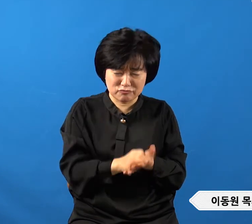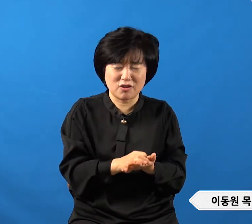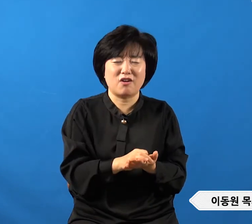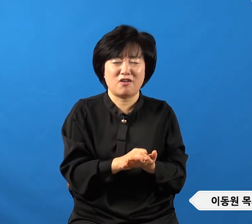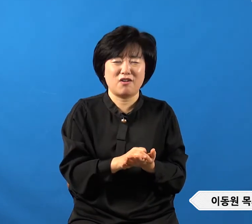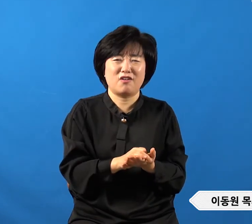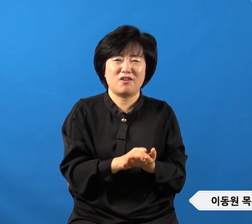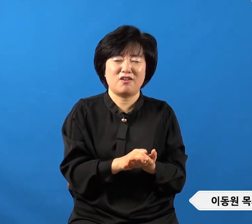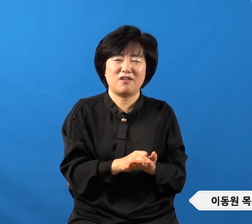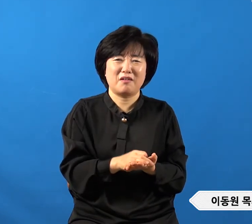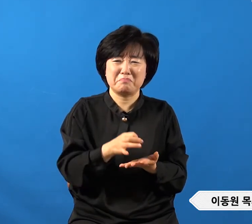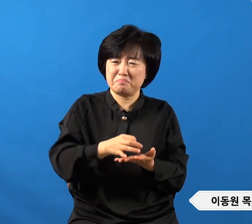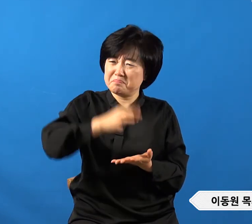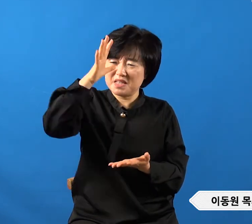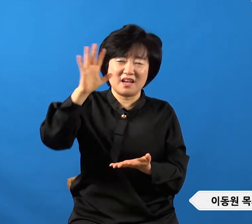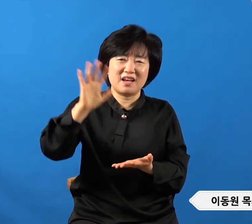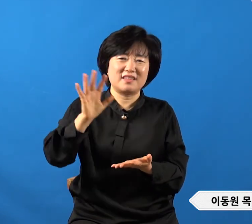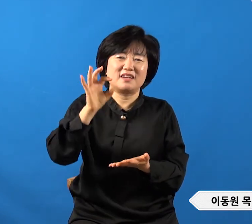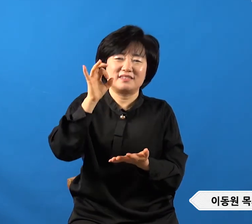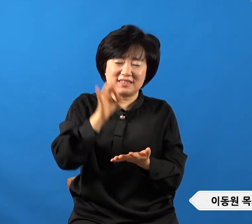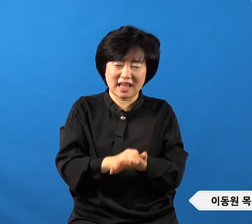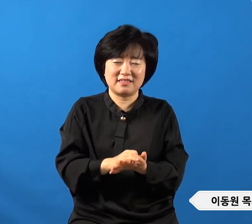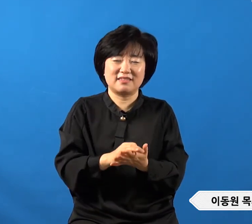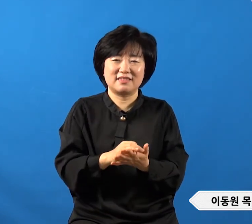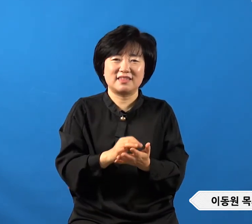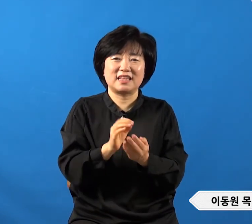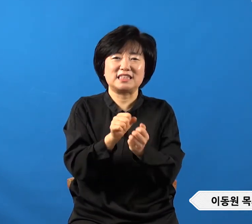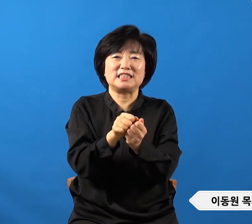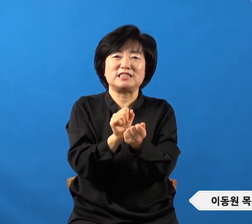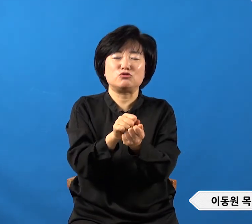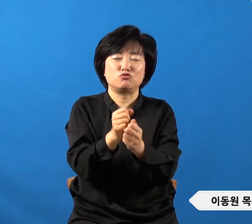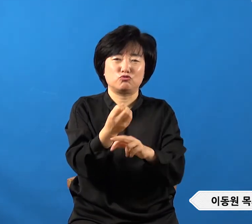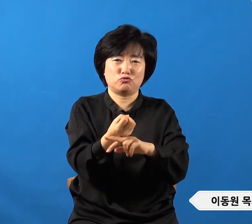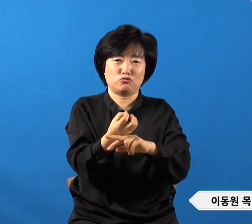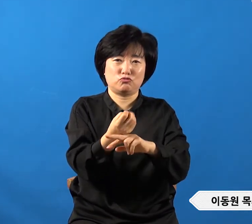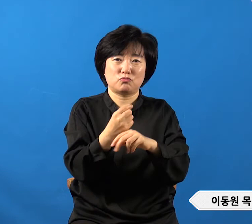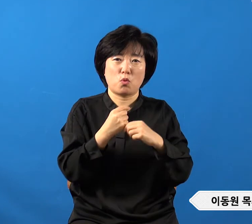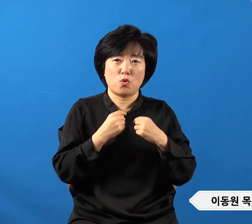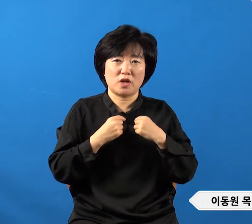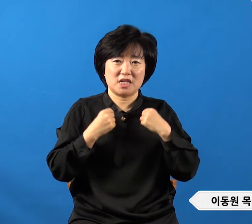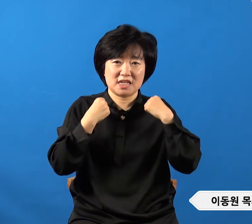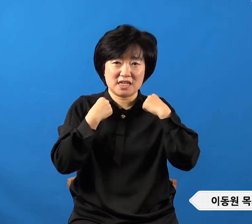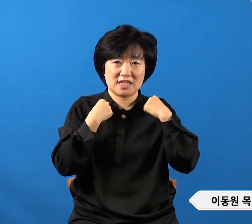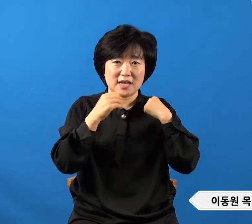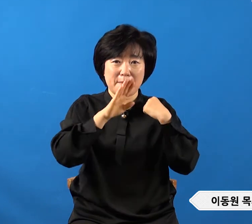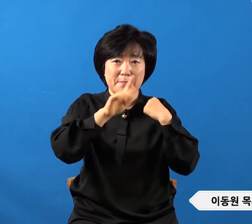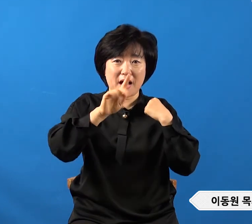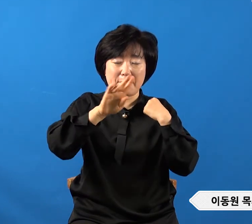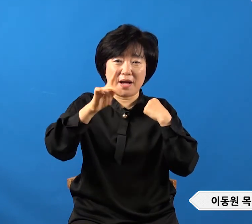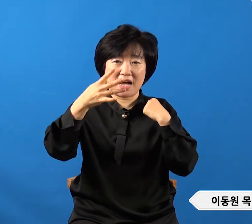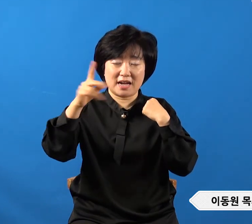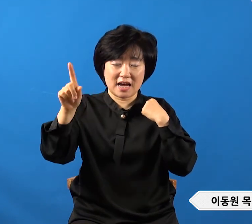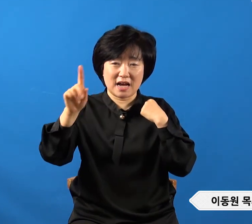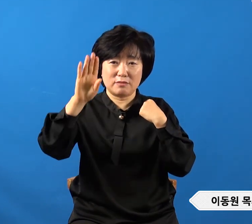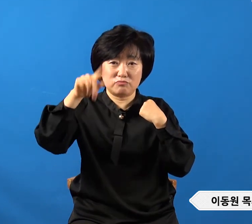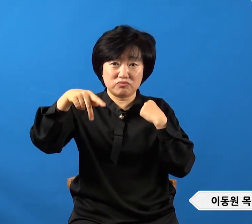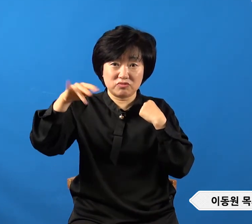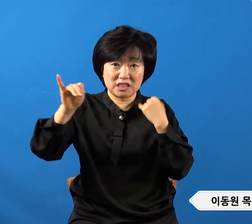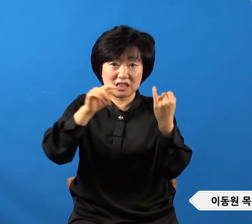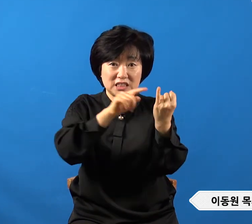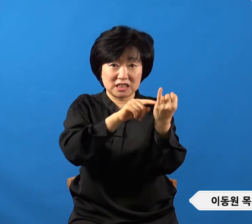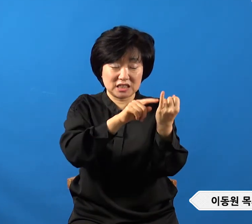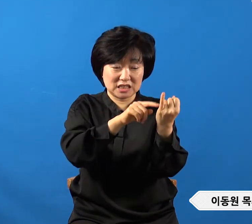싸구려 진주 목걸이였다는 것입니다. 지금도 그 바바라 부시가 하고 다니던 그